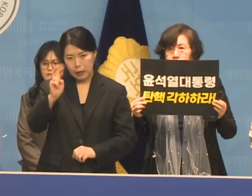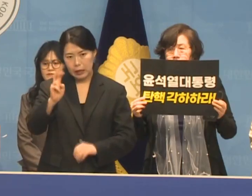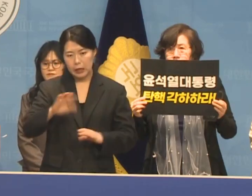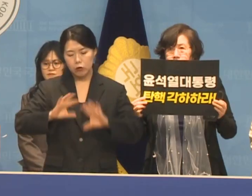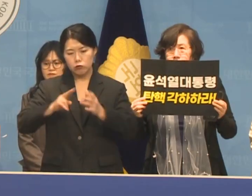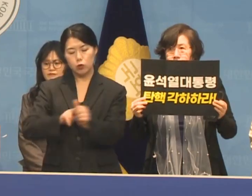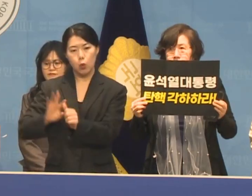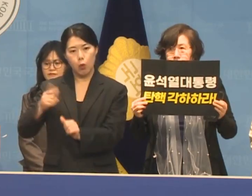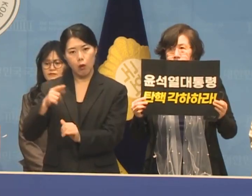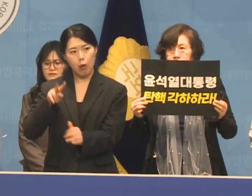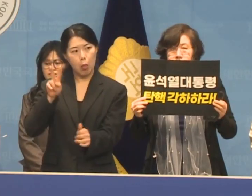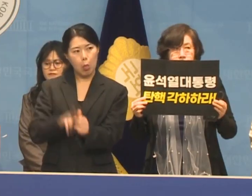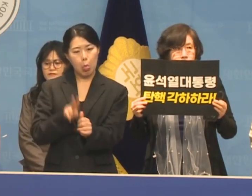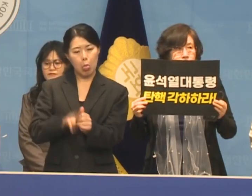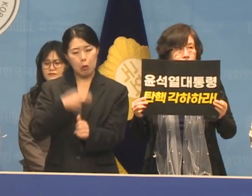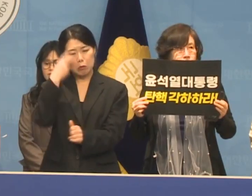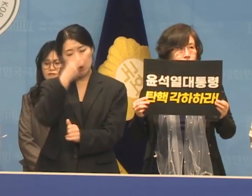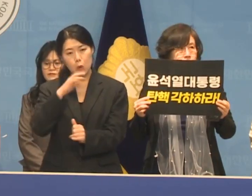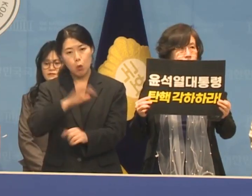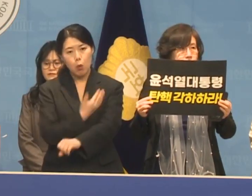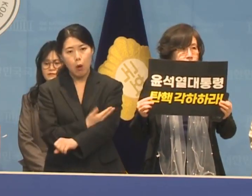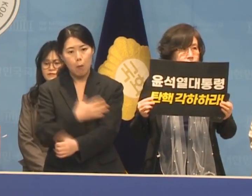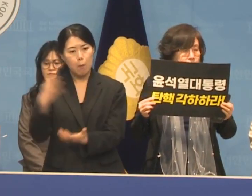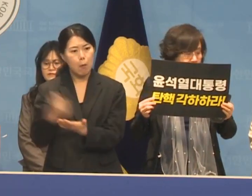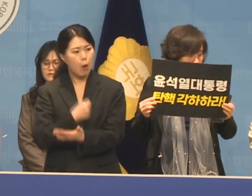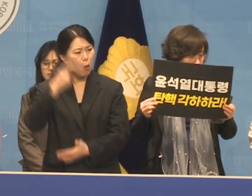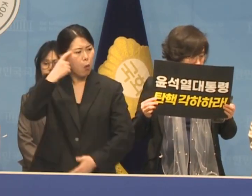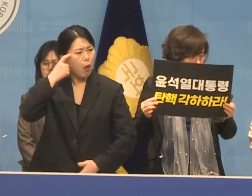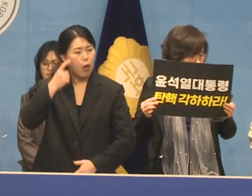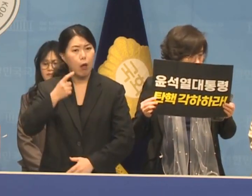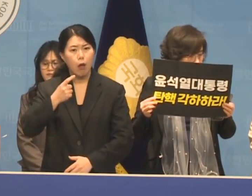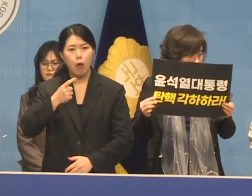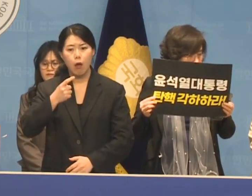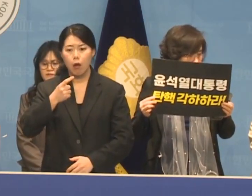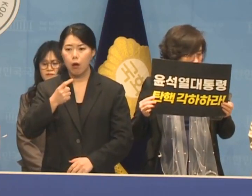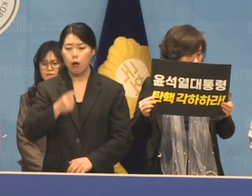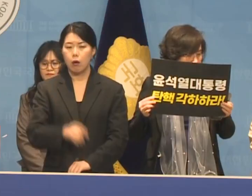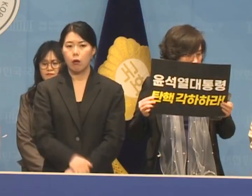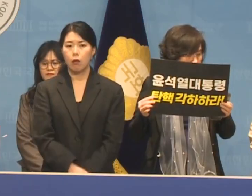국정원의 대북 수사권을 박탈하려고 혈안이 될 수가 있습니까?